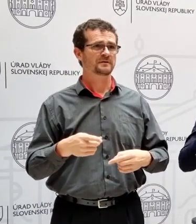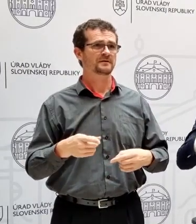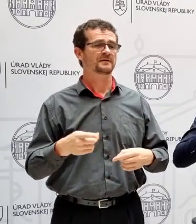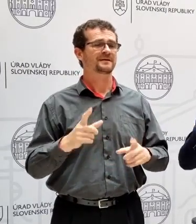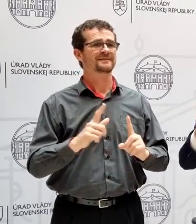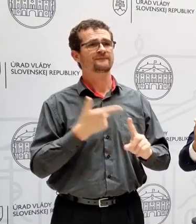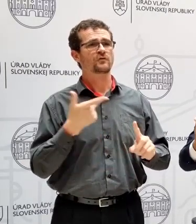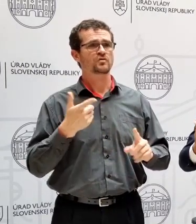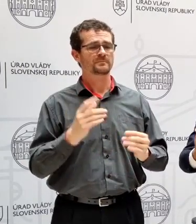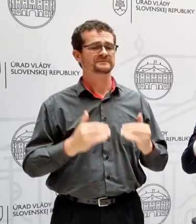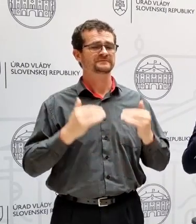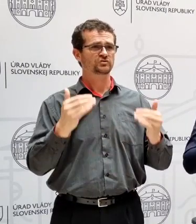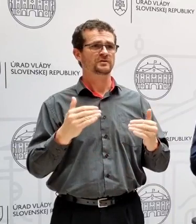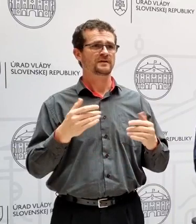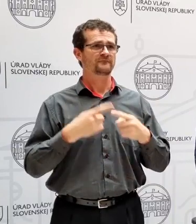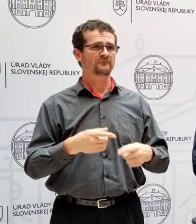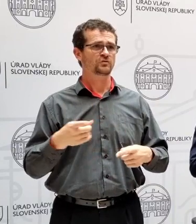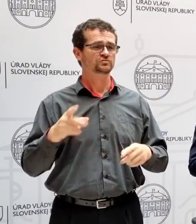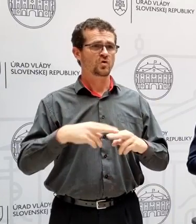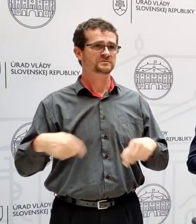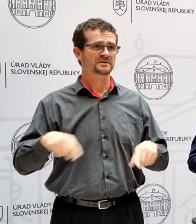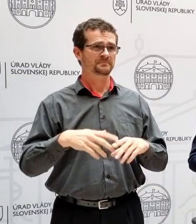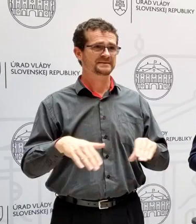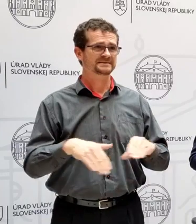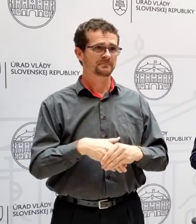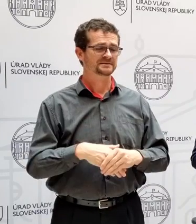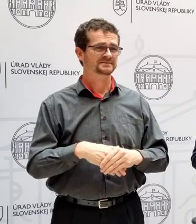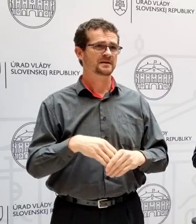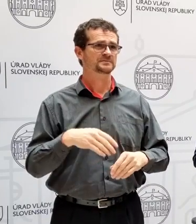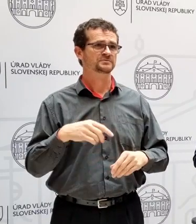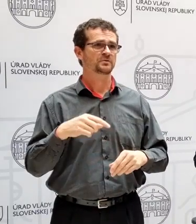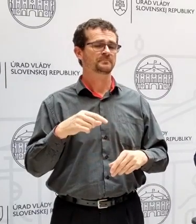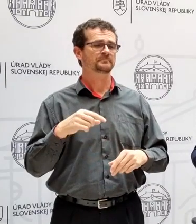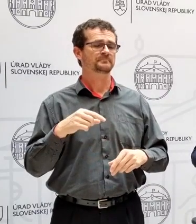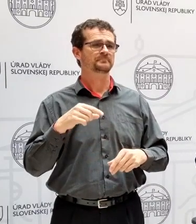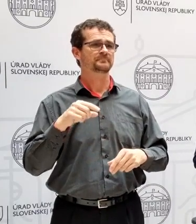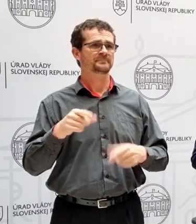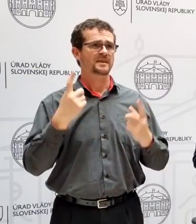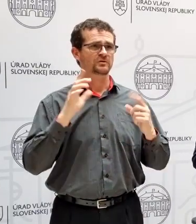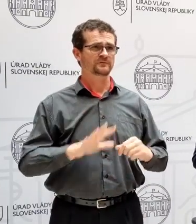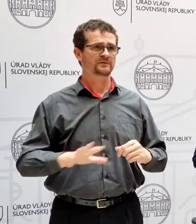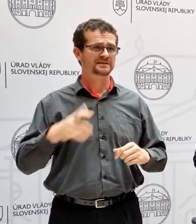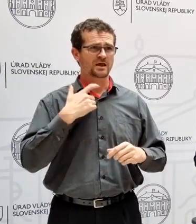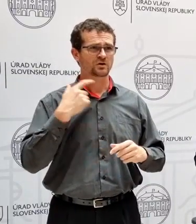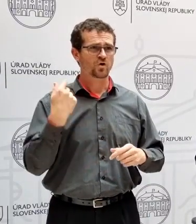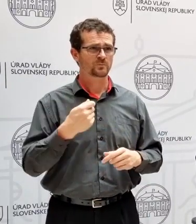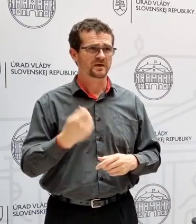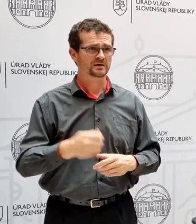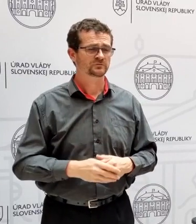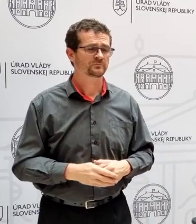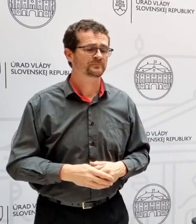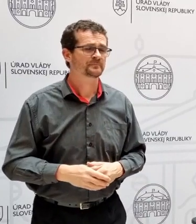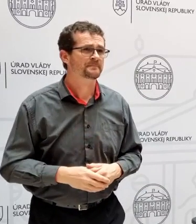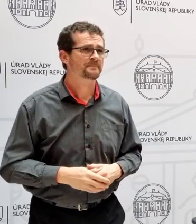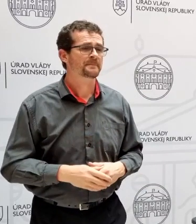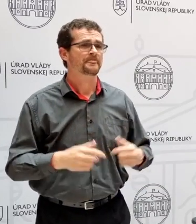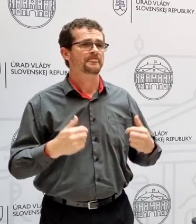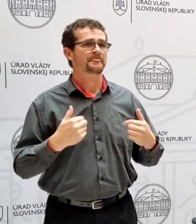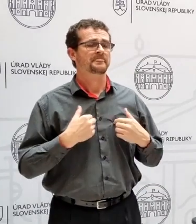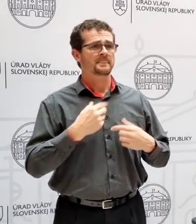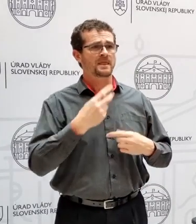podstate dvojnásobné zvyšovanie voči ostatným zamestnancom na Slovensku v národnom hospodárstve. Takže ja mám z